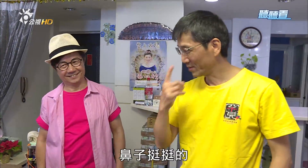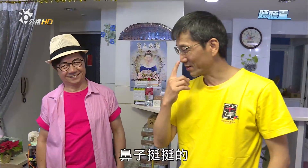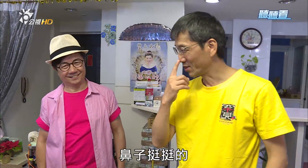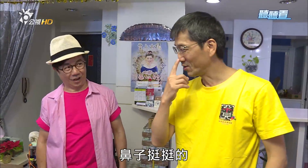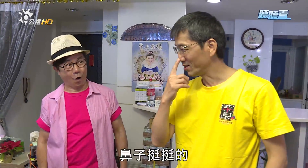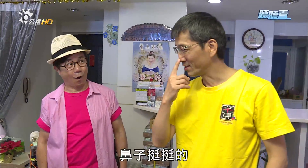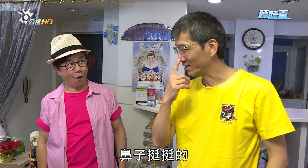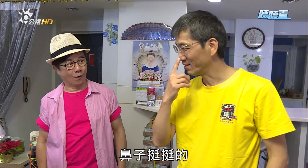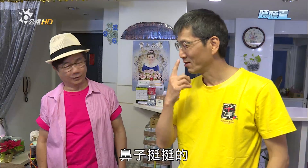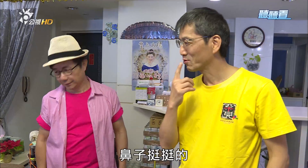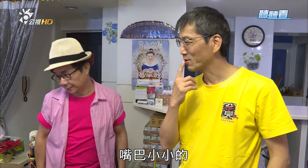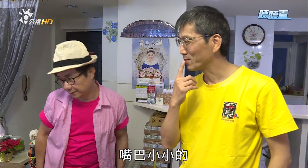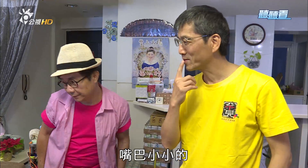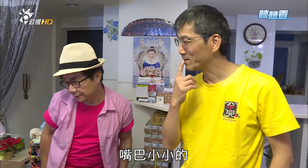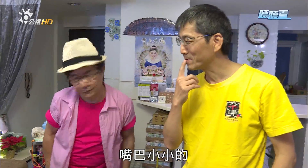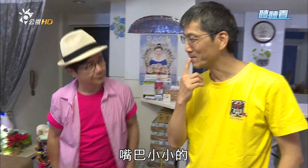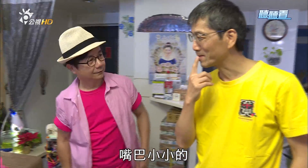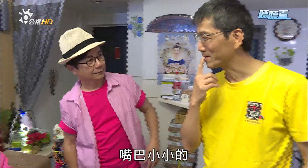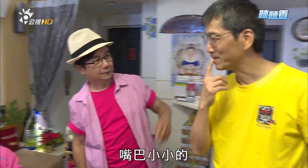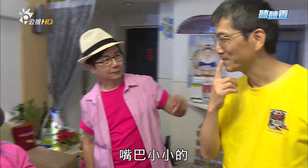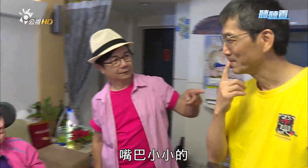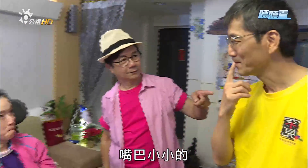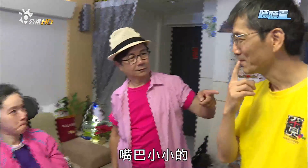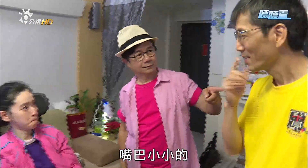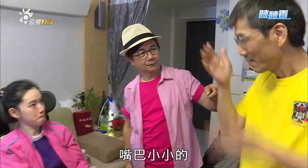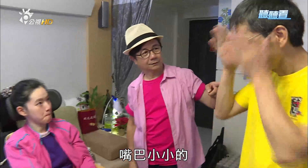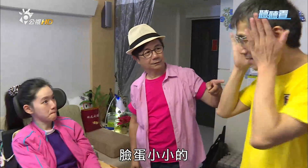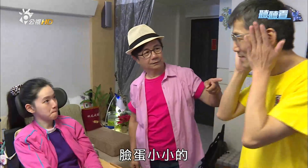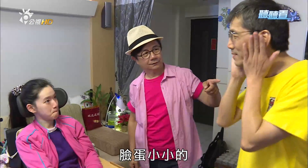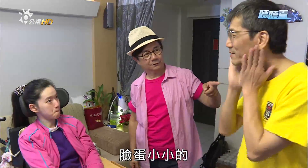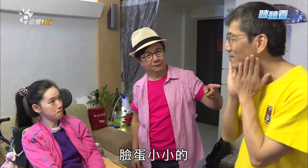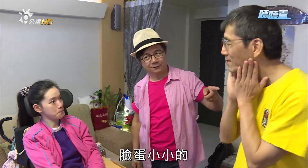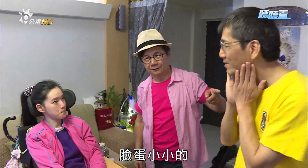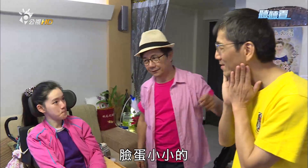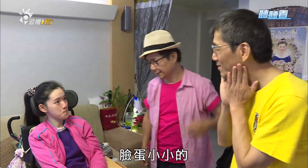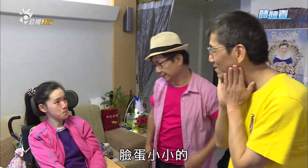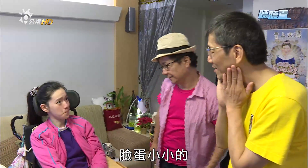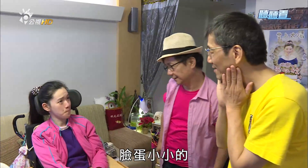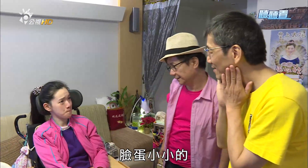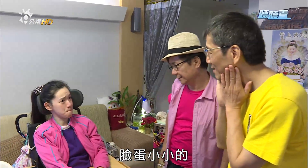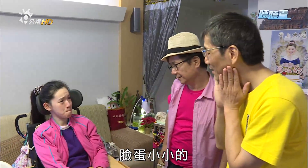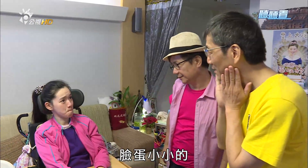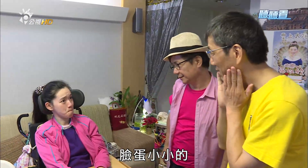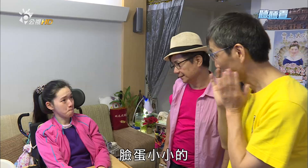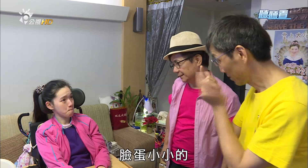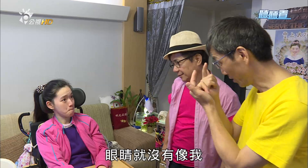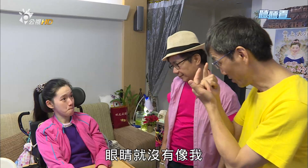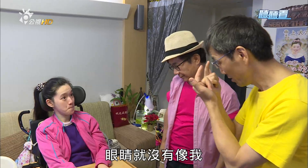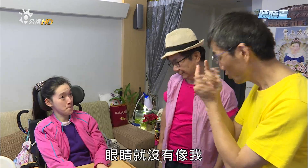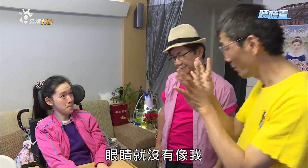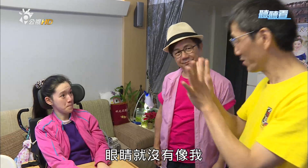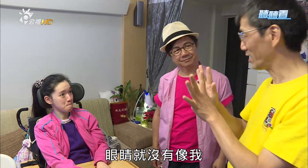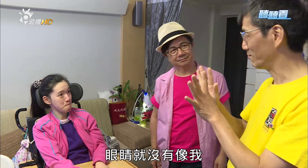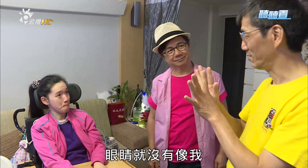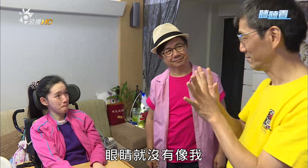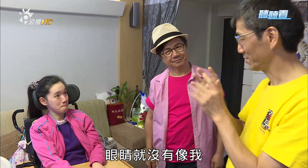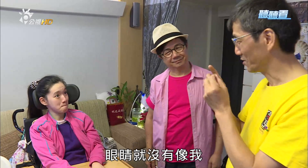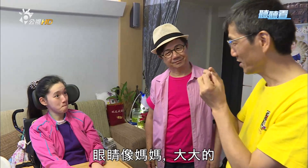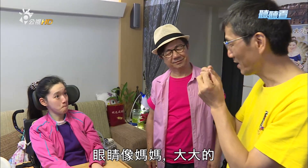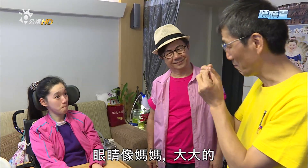子挺挺的，嘴巴小小的， 像 脸蛋小小小的 啊， 眼睛就没有像我、嗯，眼睛像妈